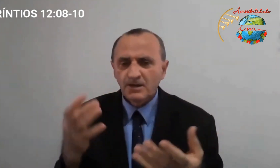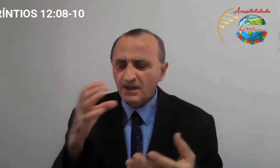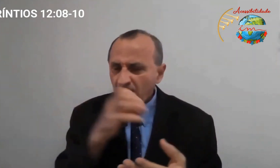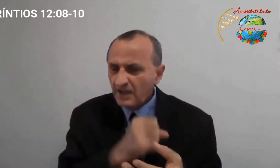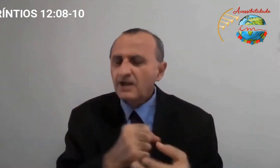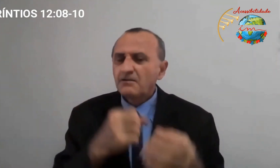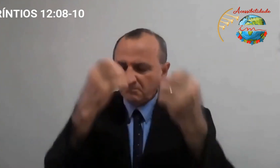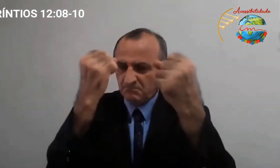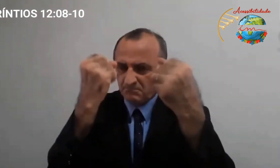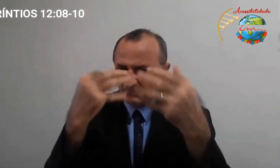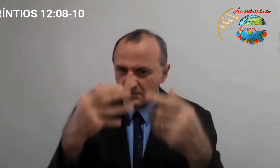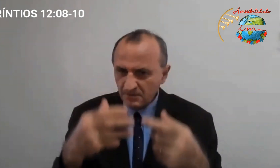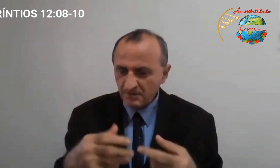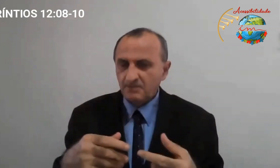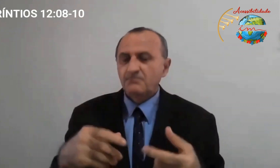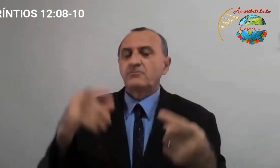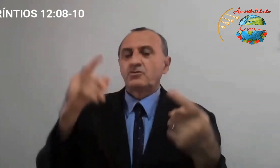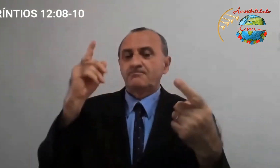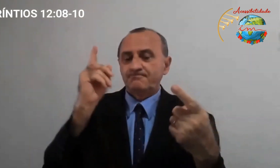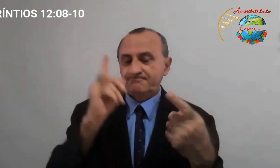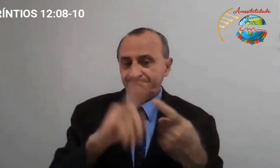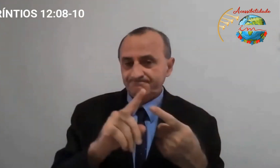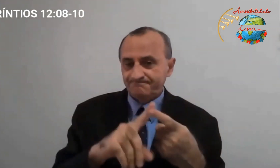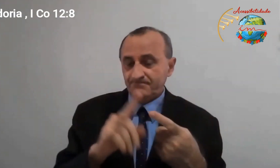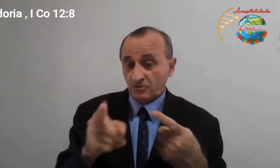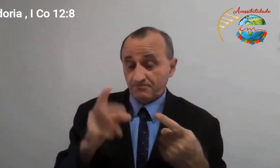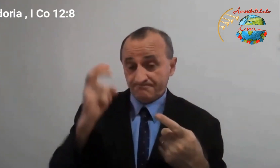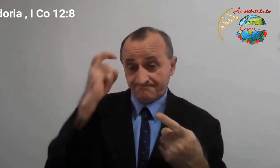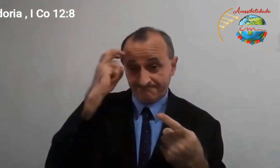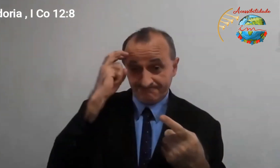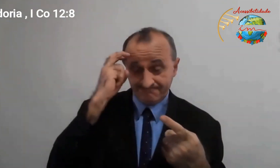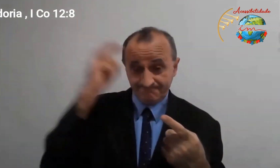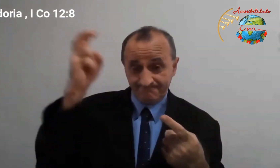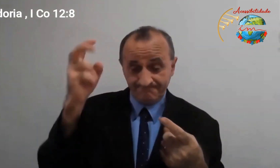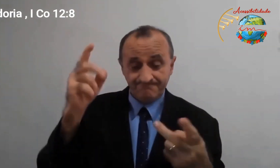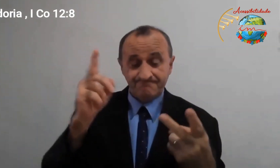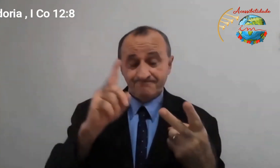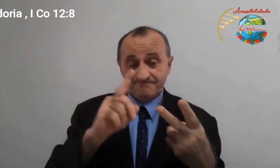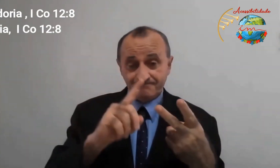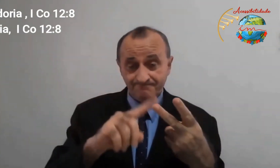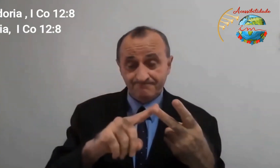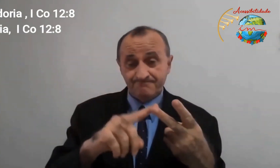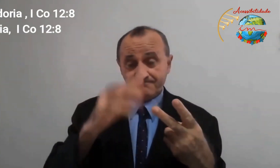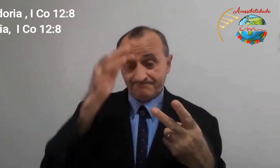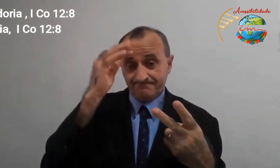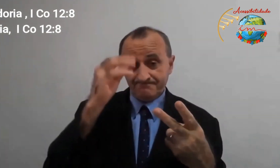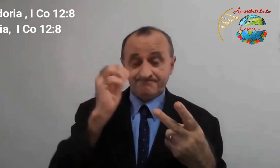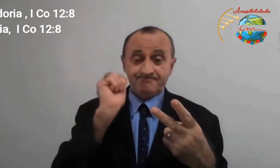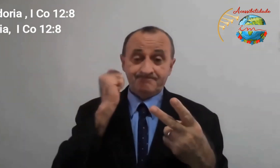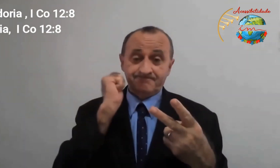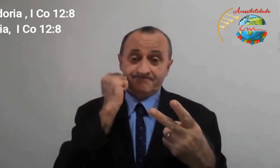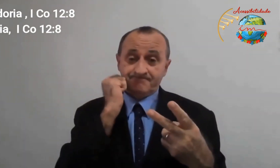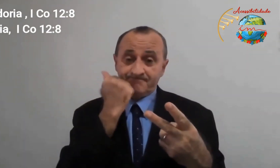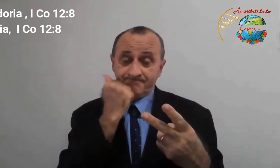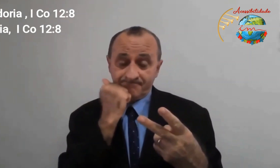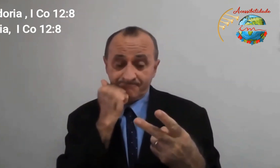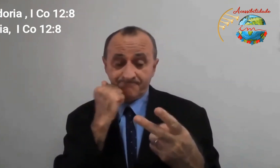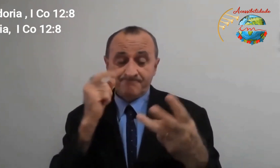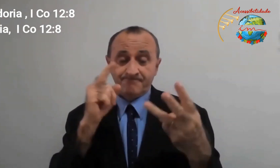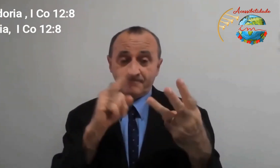Vamos falar sobre eles rapidamente? Então, primeiro, sabedoria. Segundo, ciência.